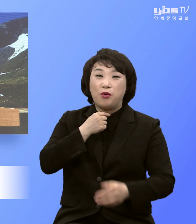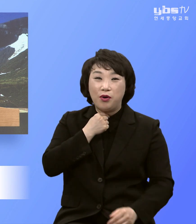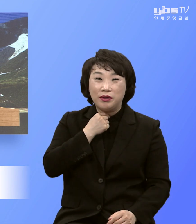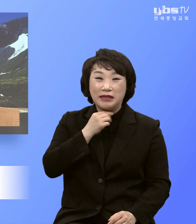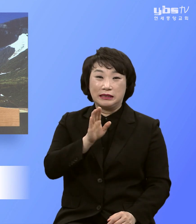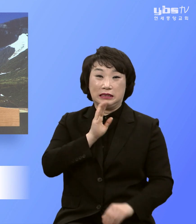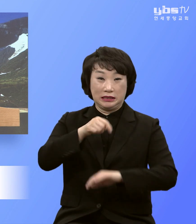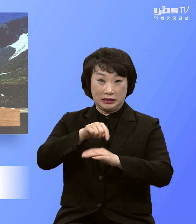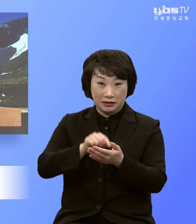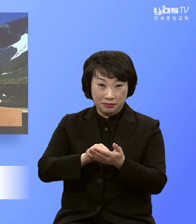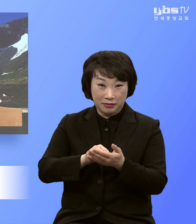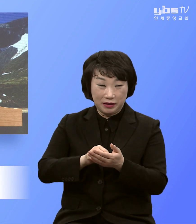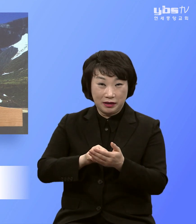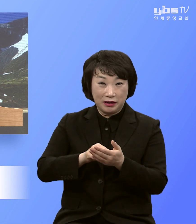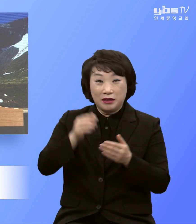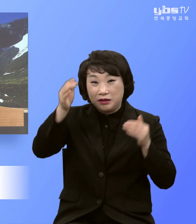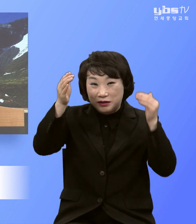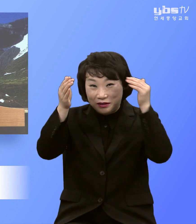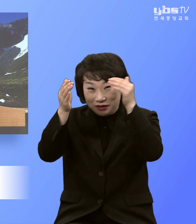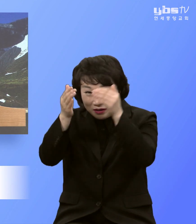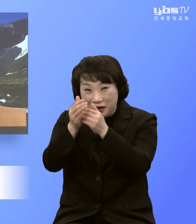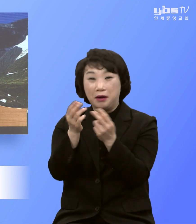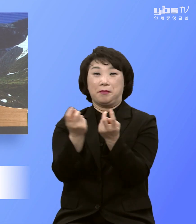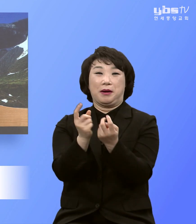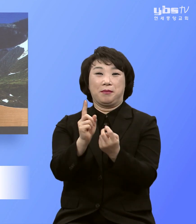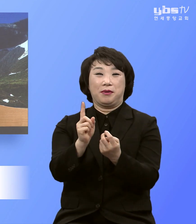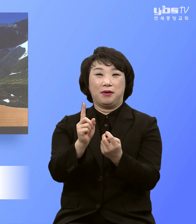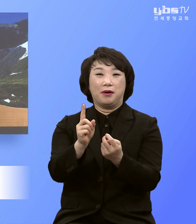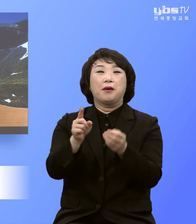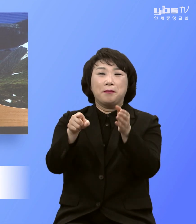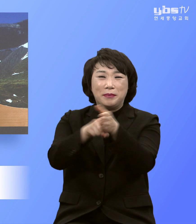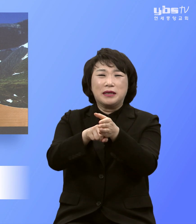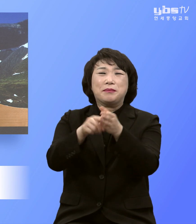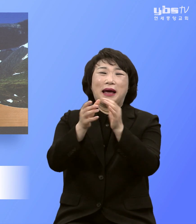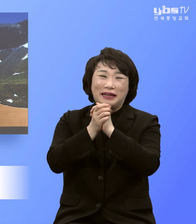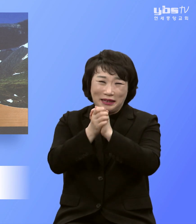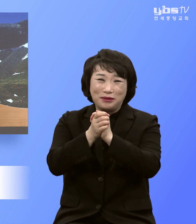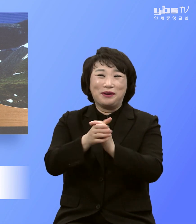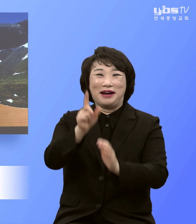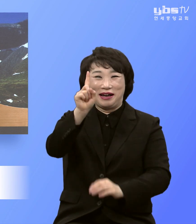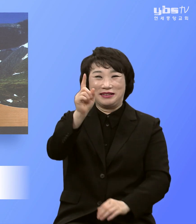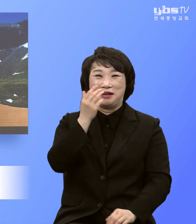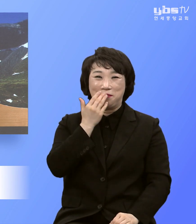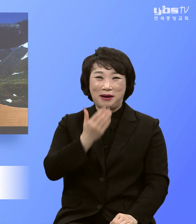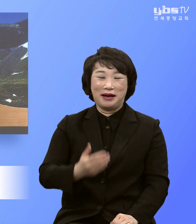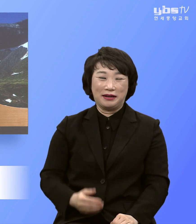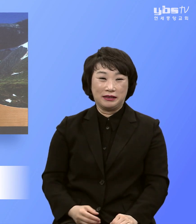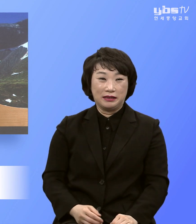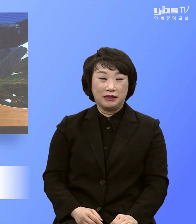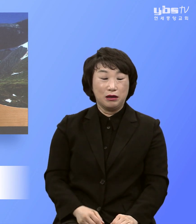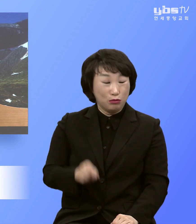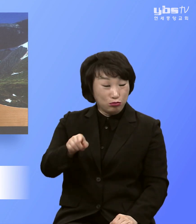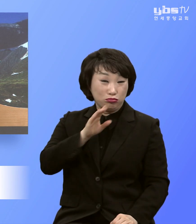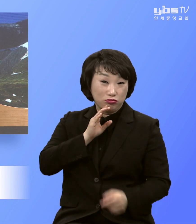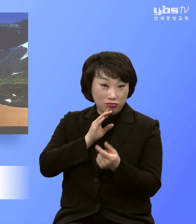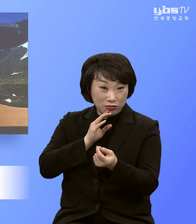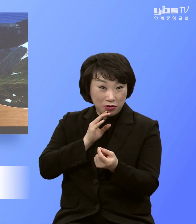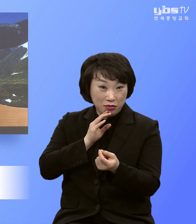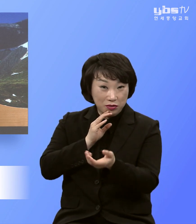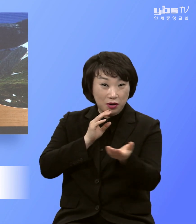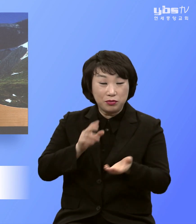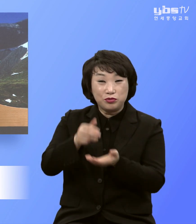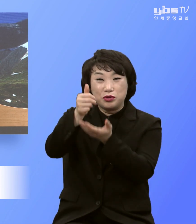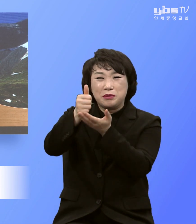요구하신 진실에 도달할 수 있는 것이 뭐냐? 믿음의 기도. 사실 그대로